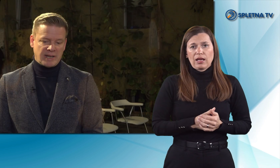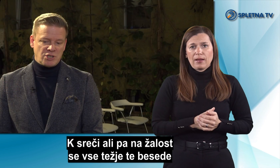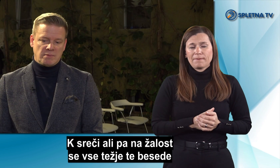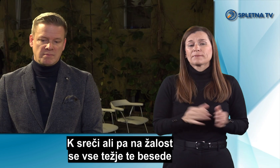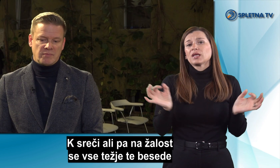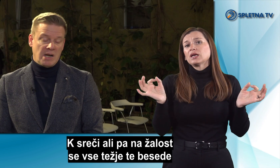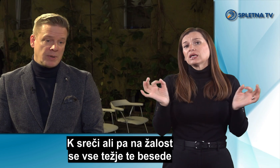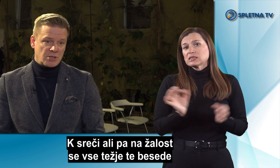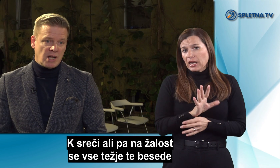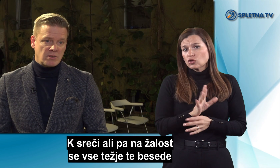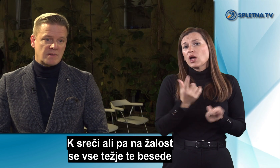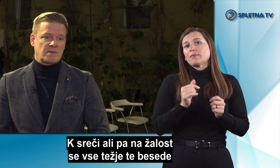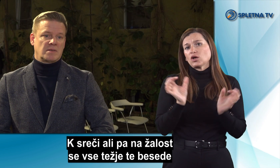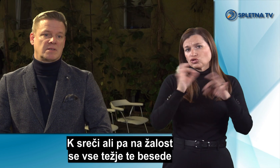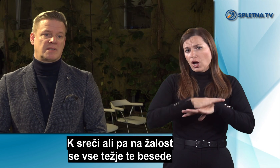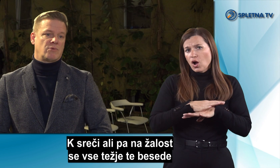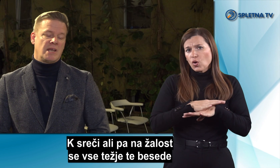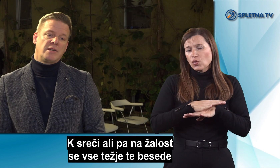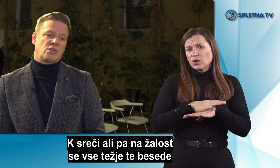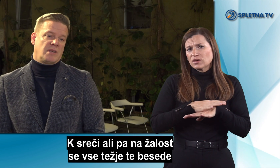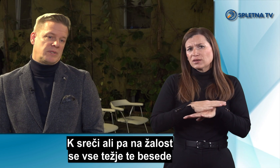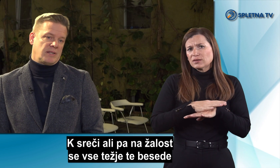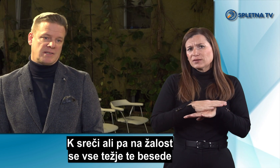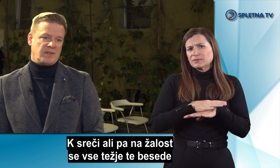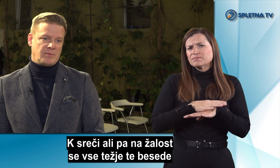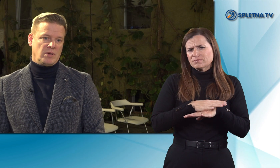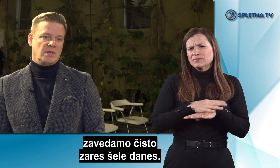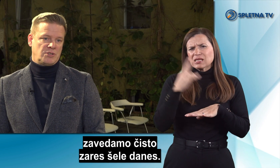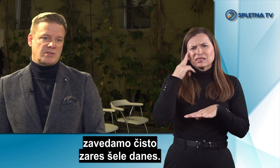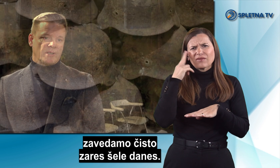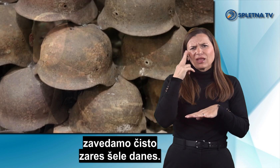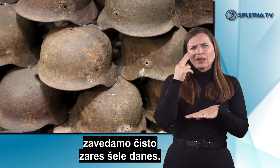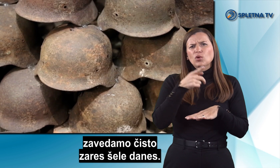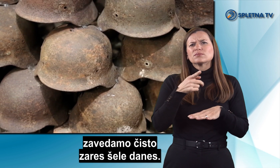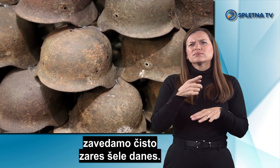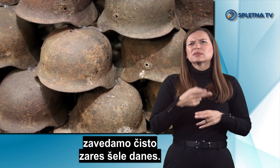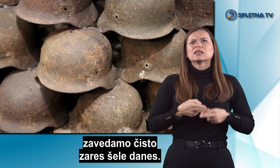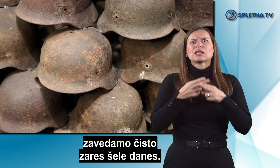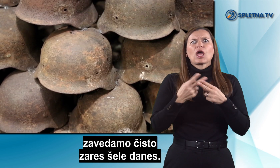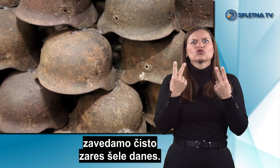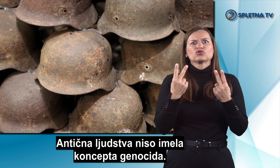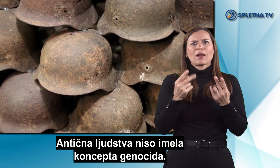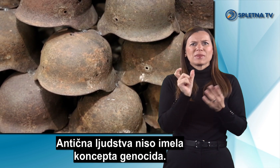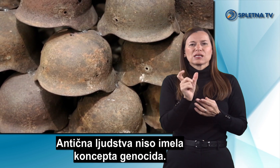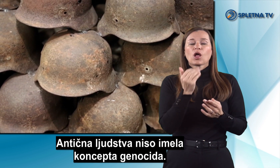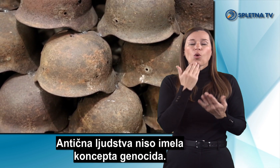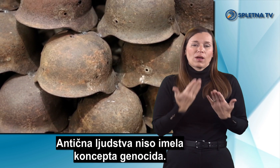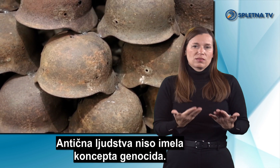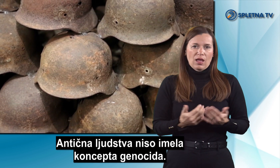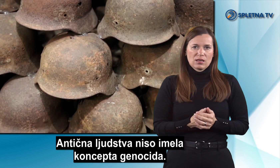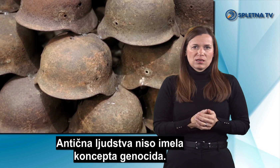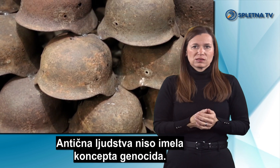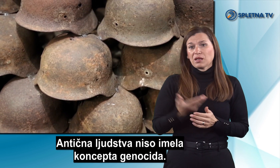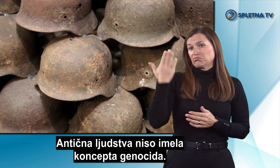K sreči ali pa na žalost se vse teže te besede zavedamo čisto zares šele danes. Antična ljudstva niso